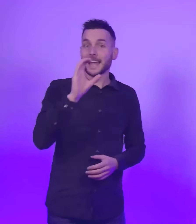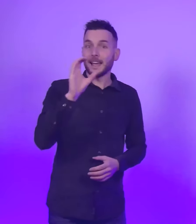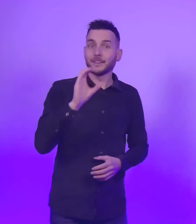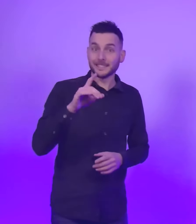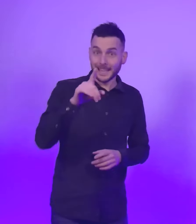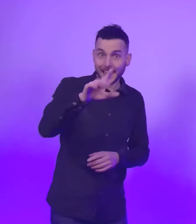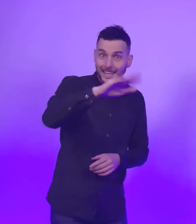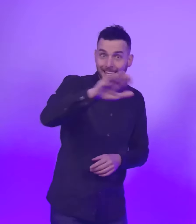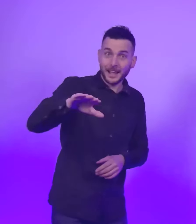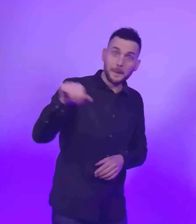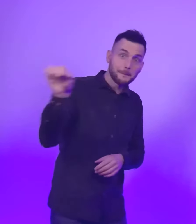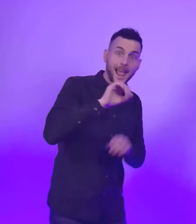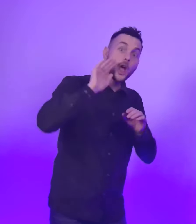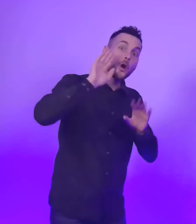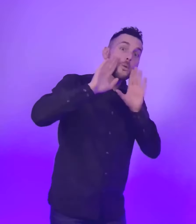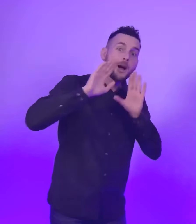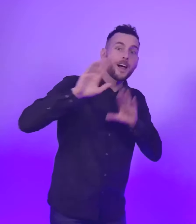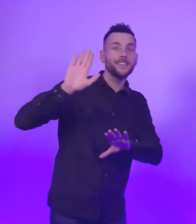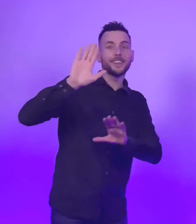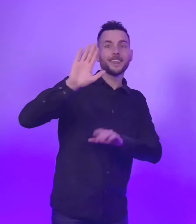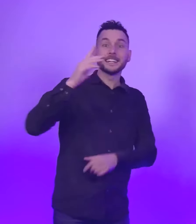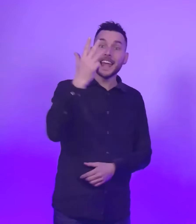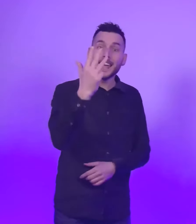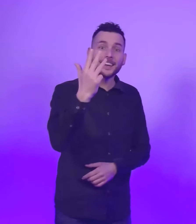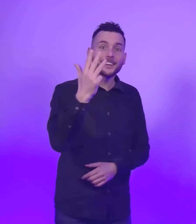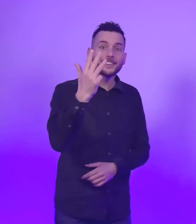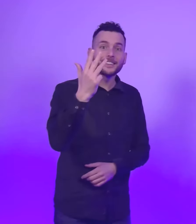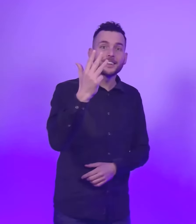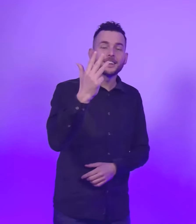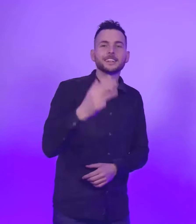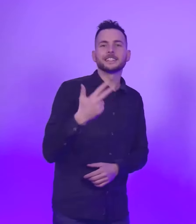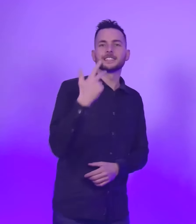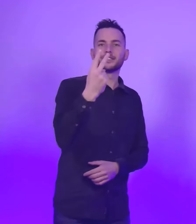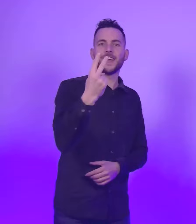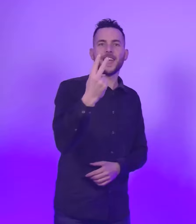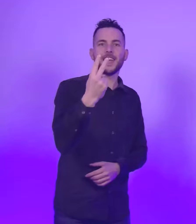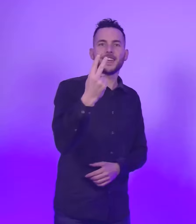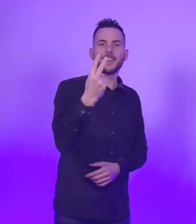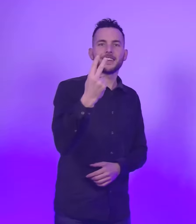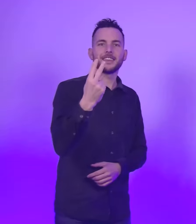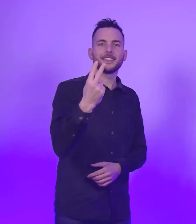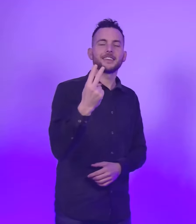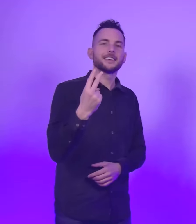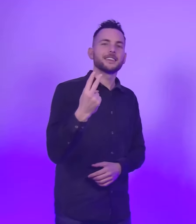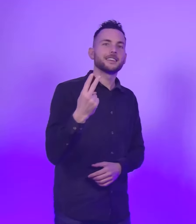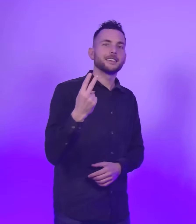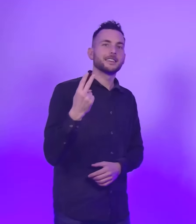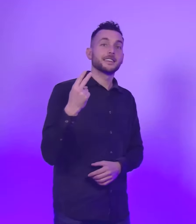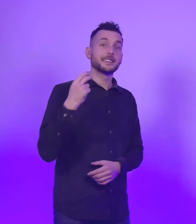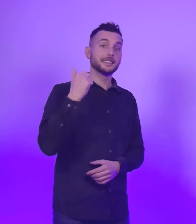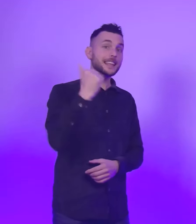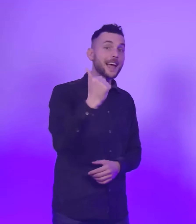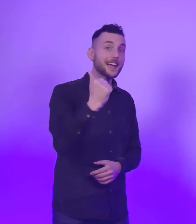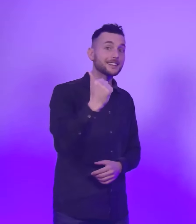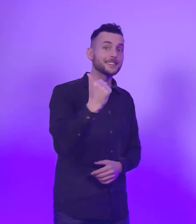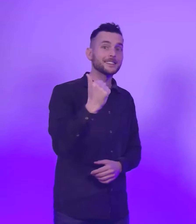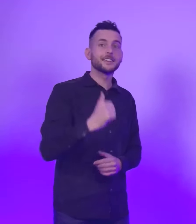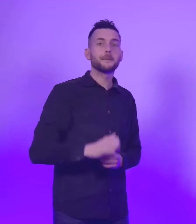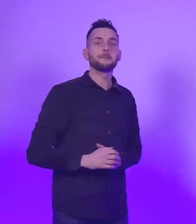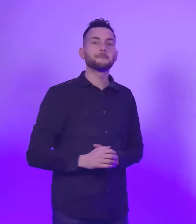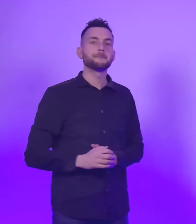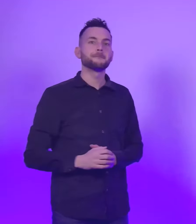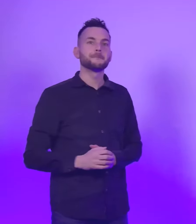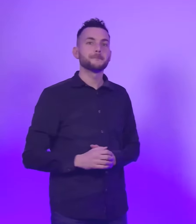jullie mee? 9. Ja. 2. Ja. 6.